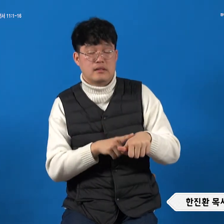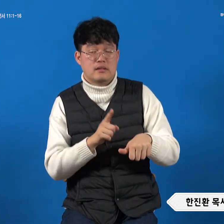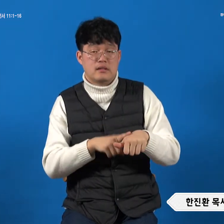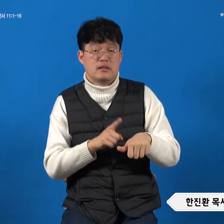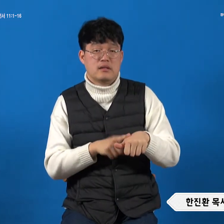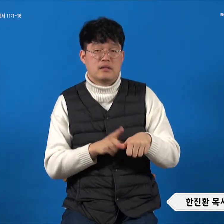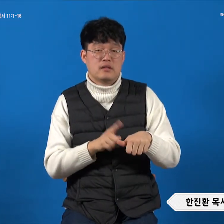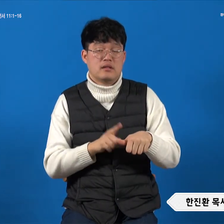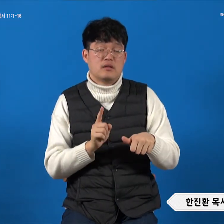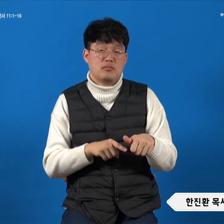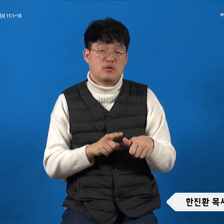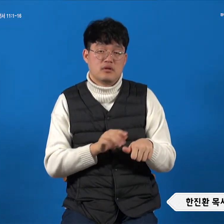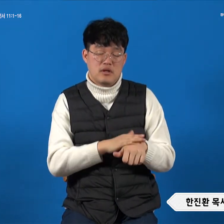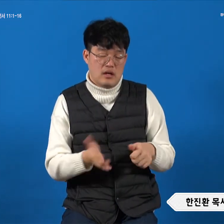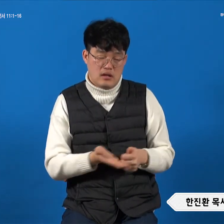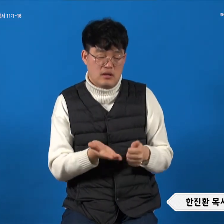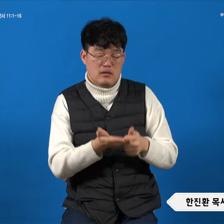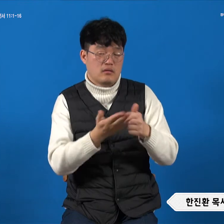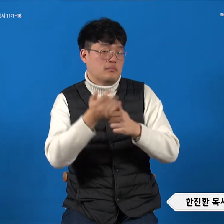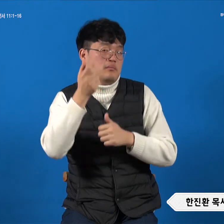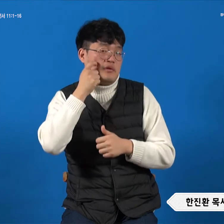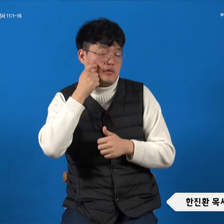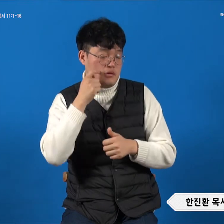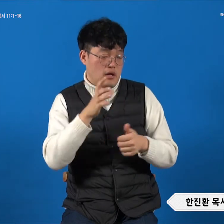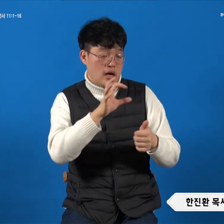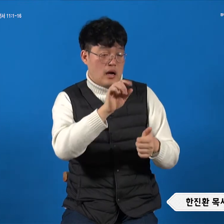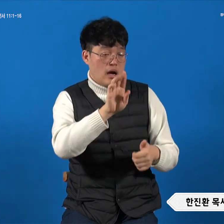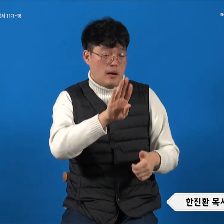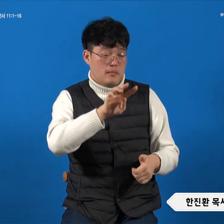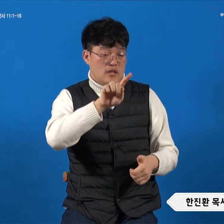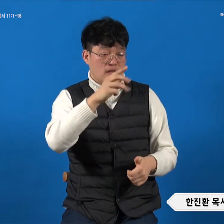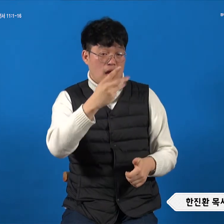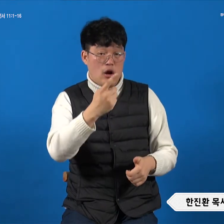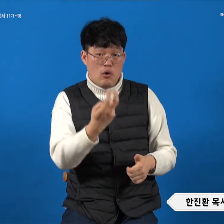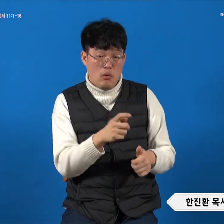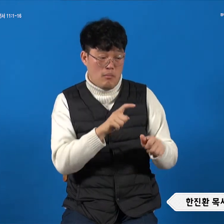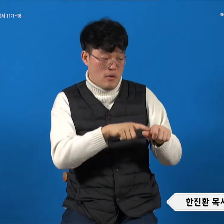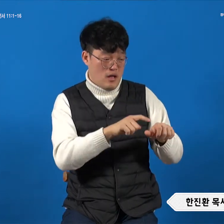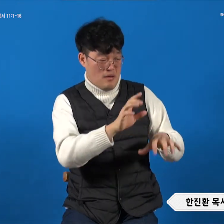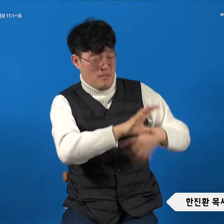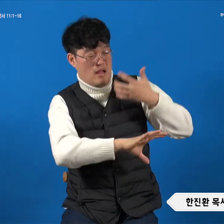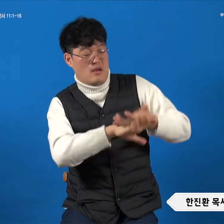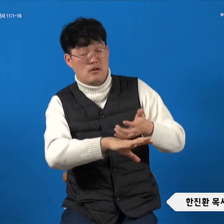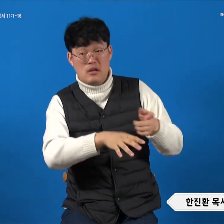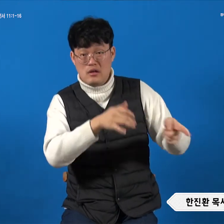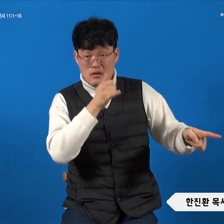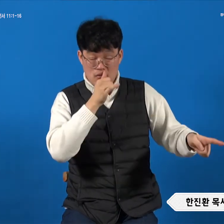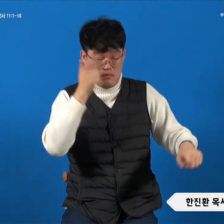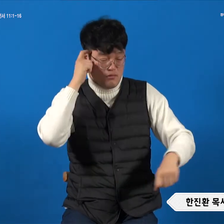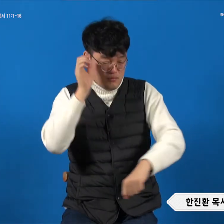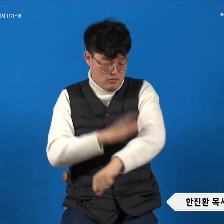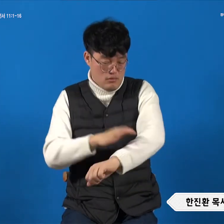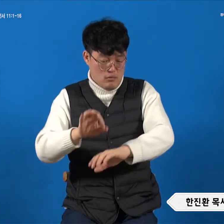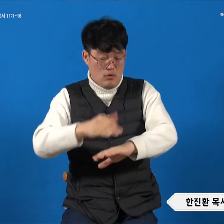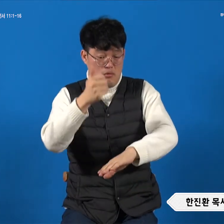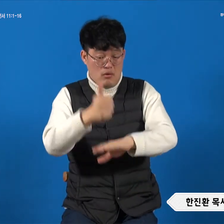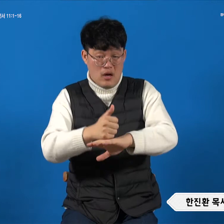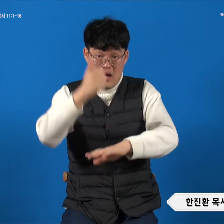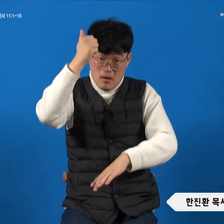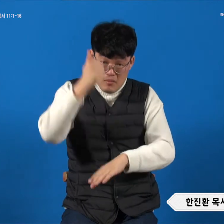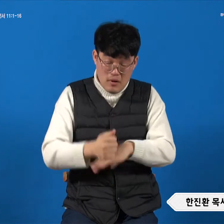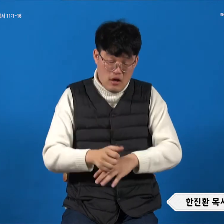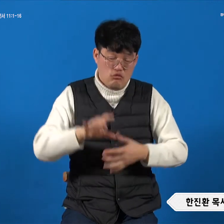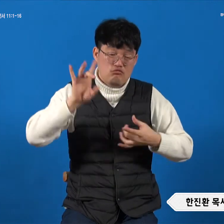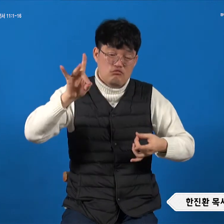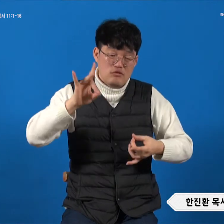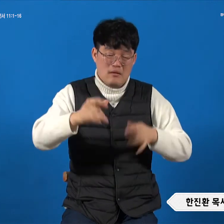압살롬이라는 아들은 아버지를 죽이겠다고 달려드는 페류나가 됐죠. 또 솔로몬이라고는 아들은 말년에